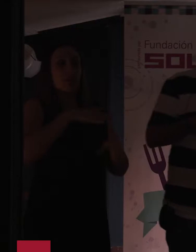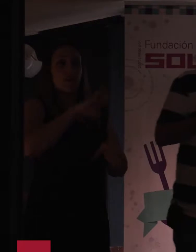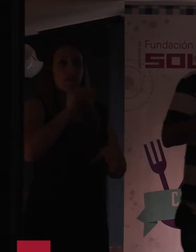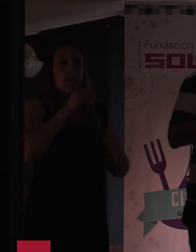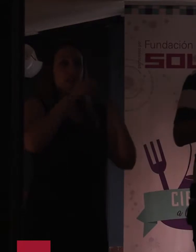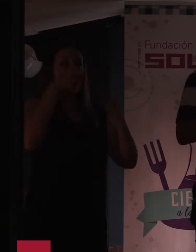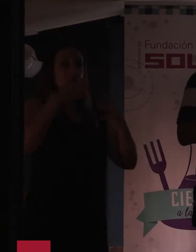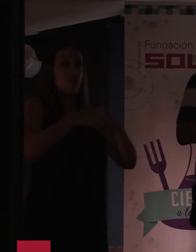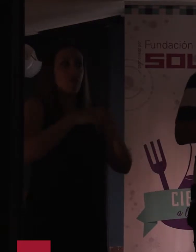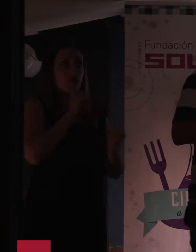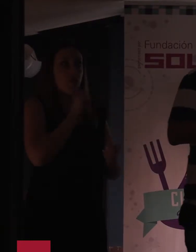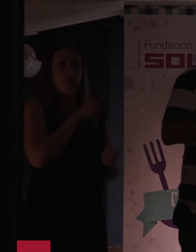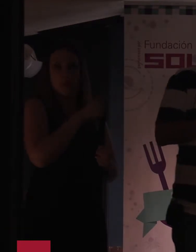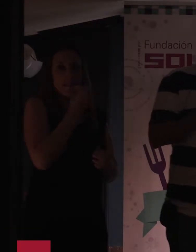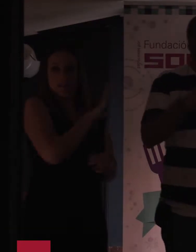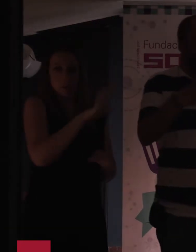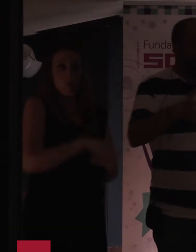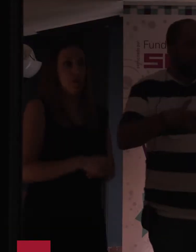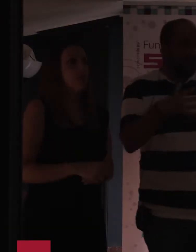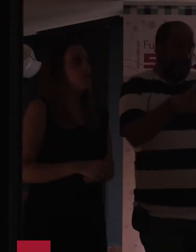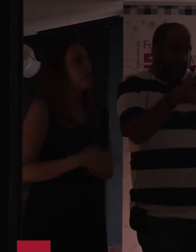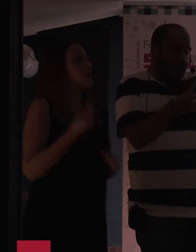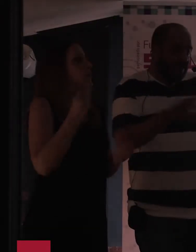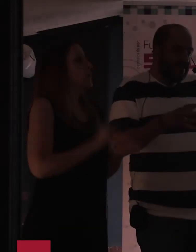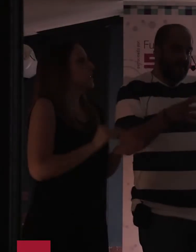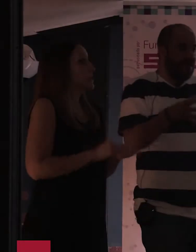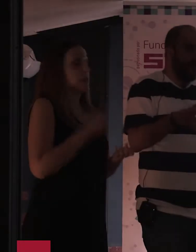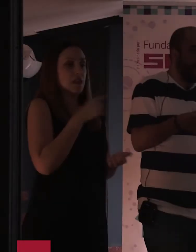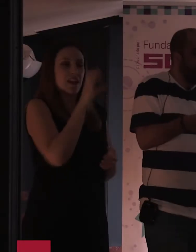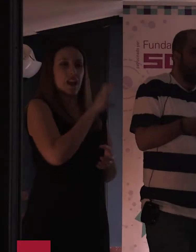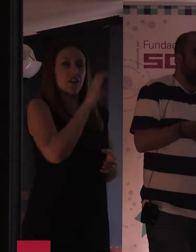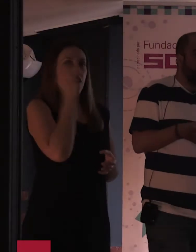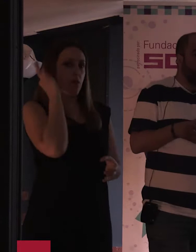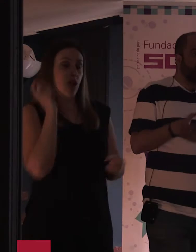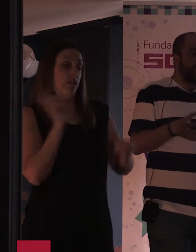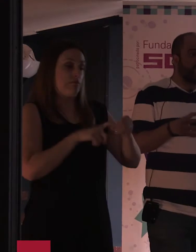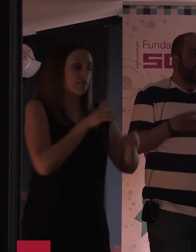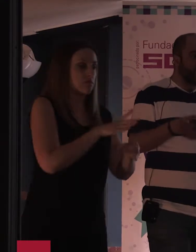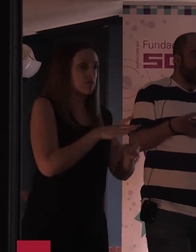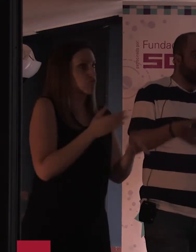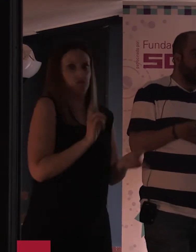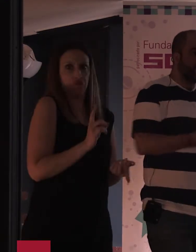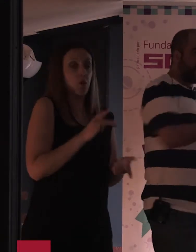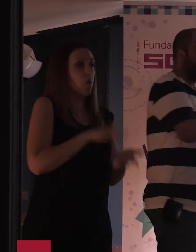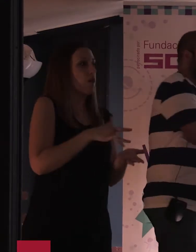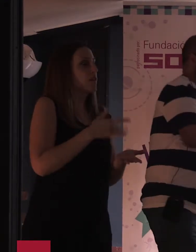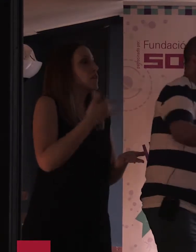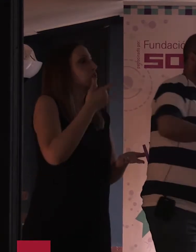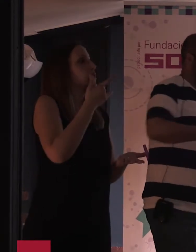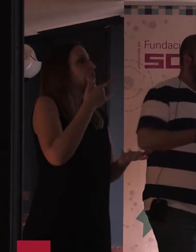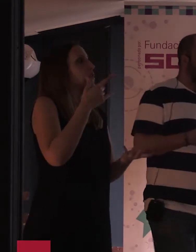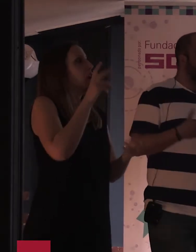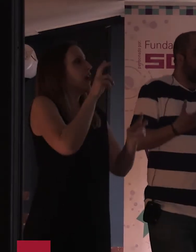las neuronas. Porque muchas veces parece que hay que meter a esto de la mujer en la ciencia a clavo. No, muchas veces cuando buscas a los mejores te encuentras